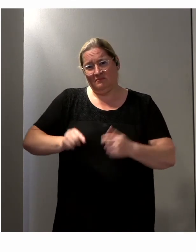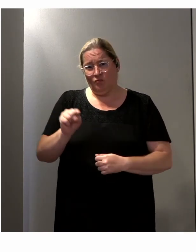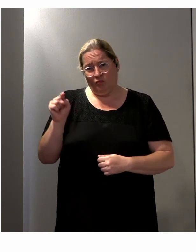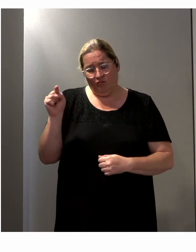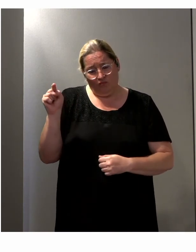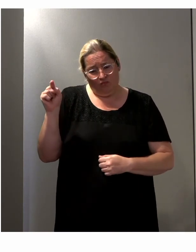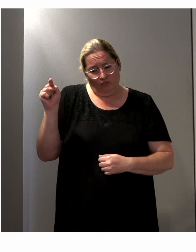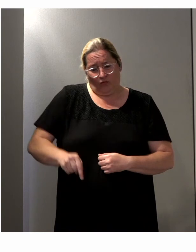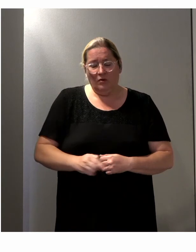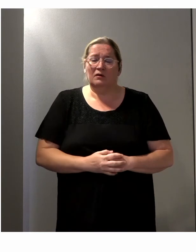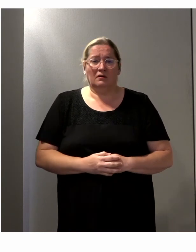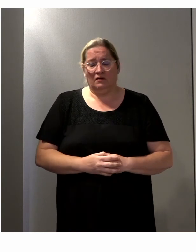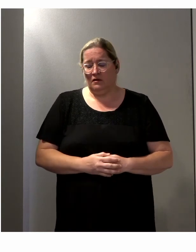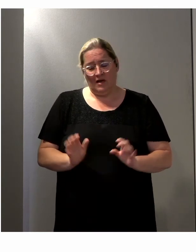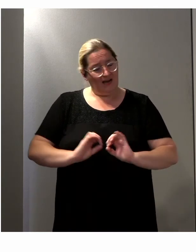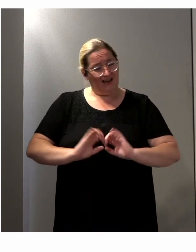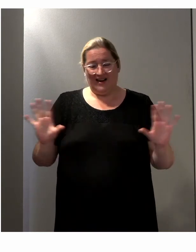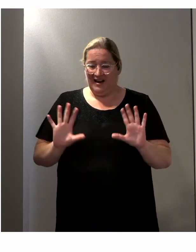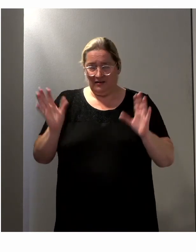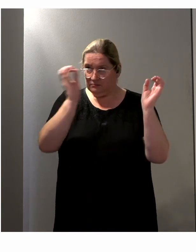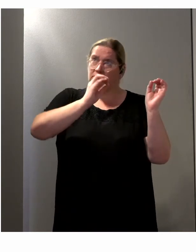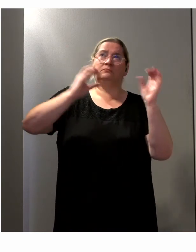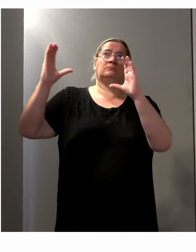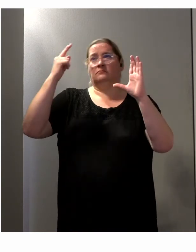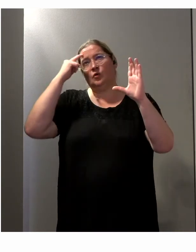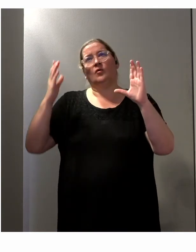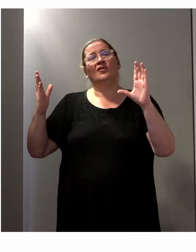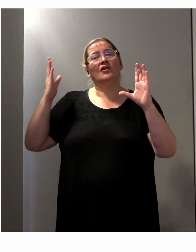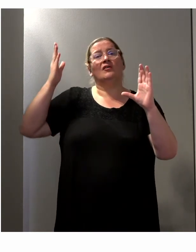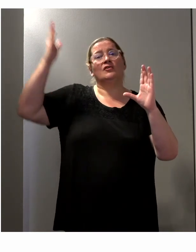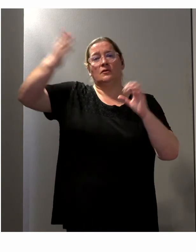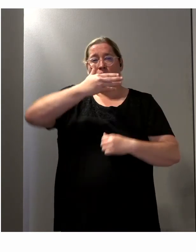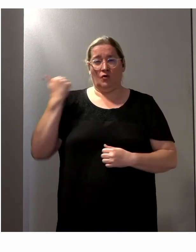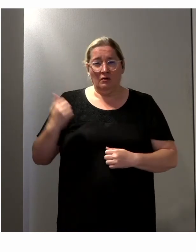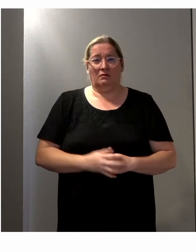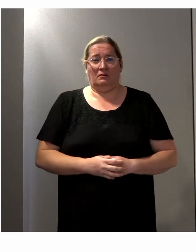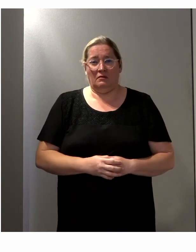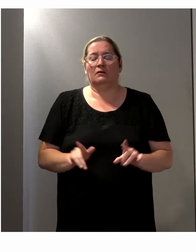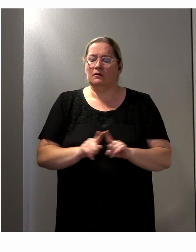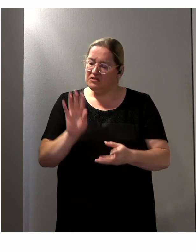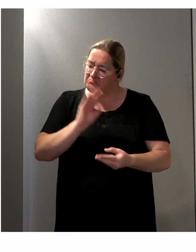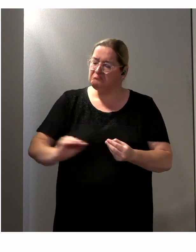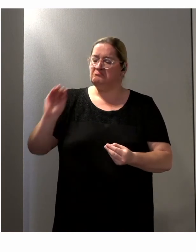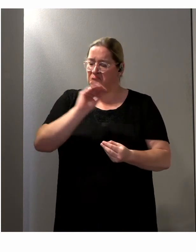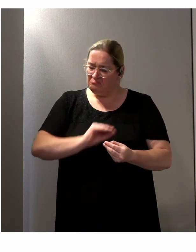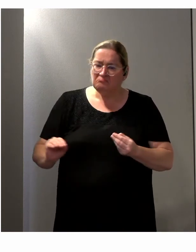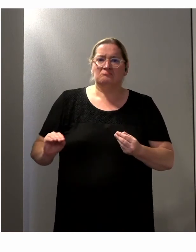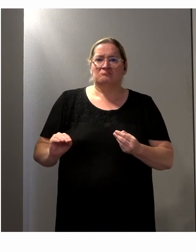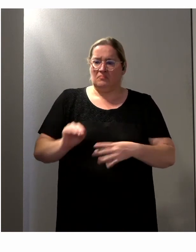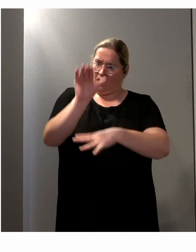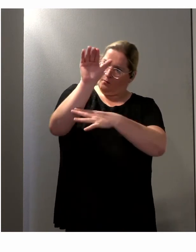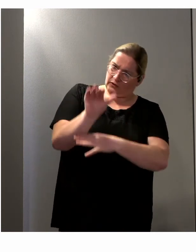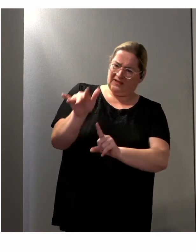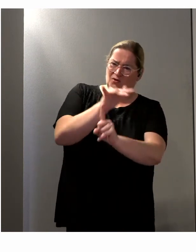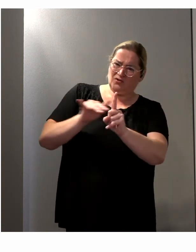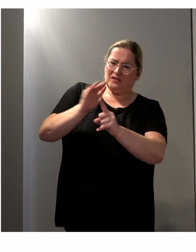avoir vraiment résolument une vision prospective et s'interroger sur les fondements de la protection sociale